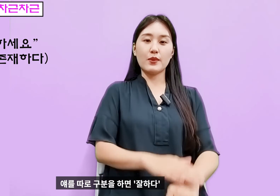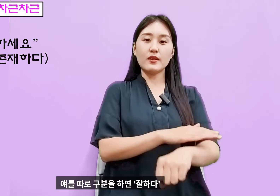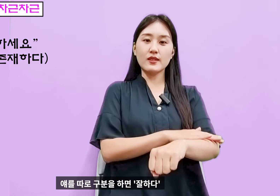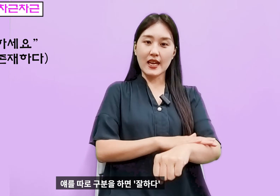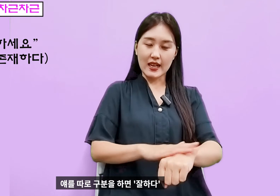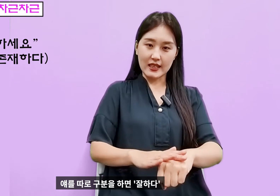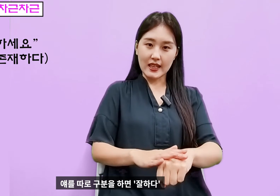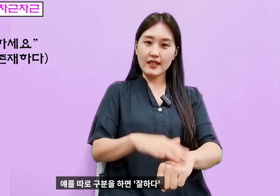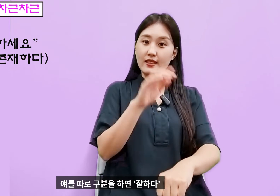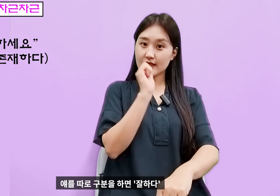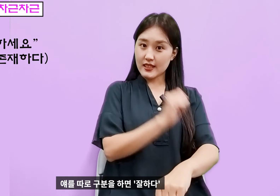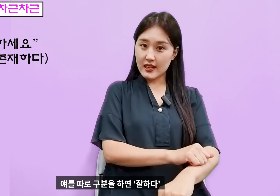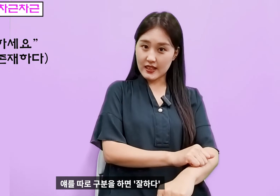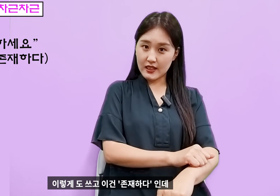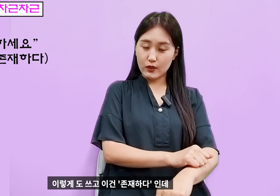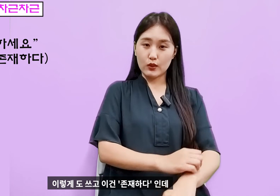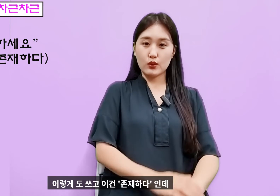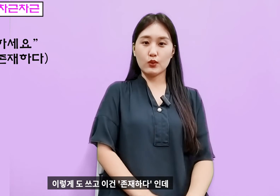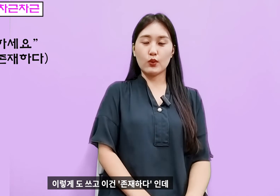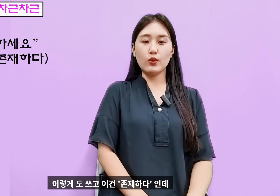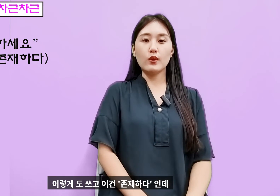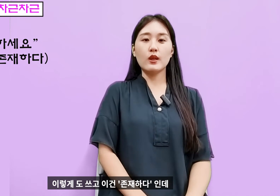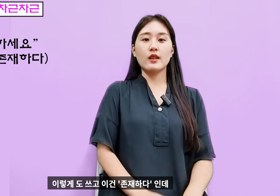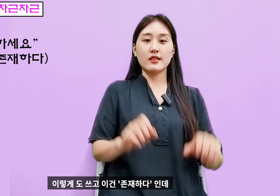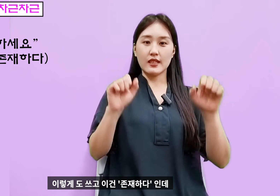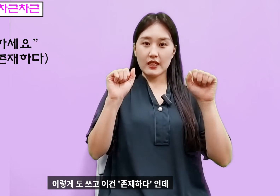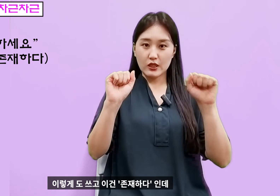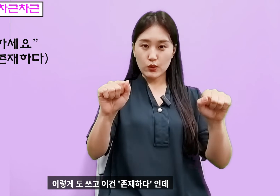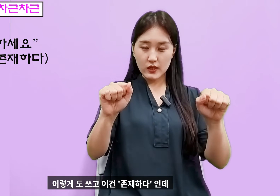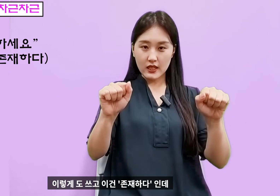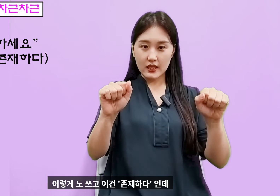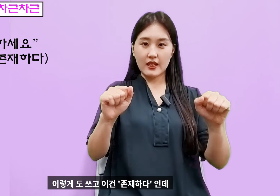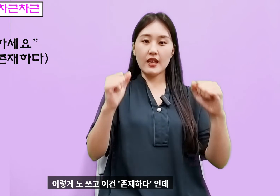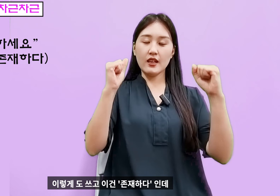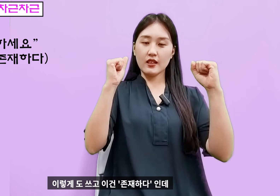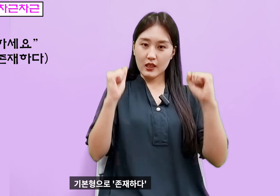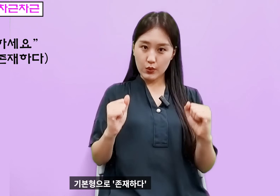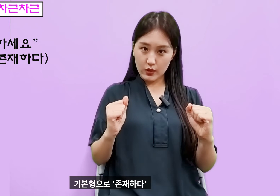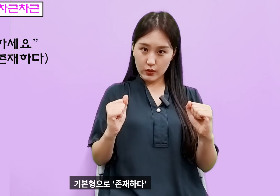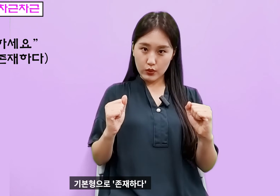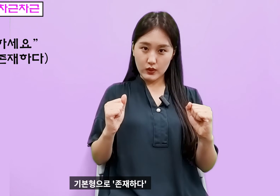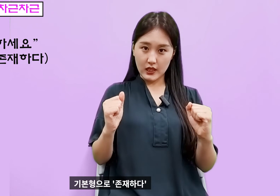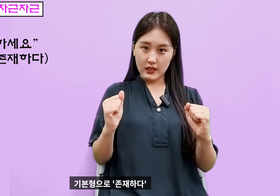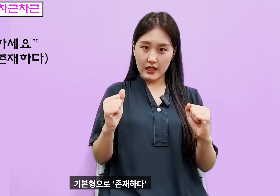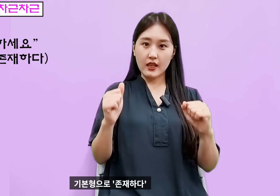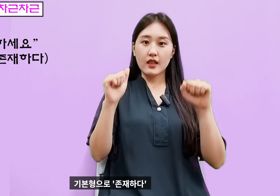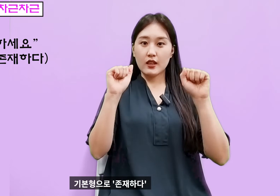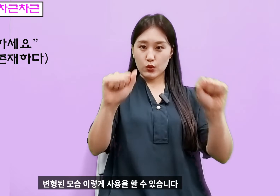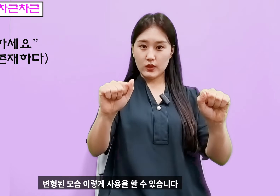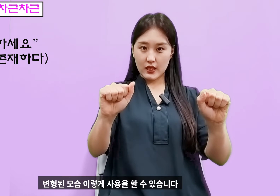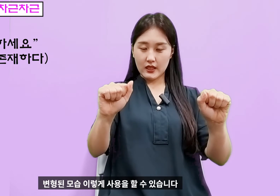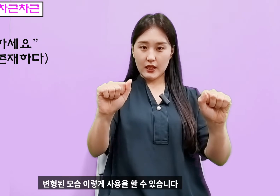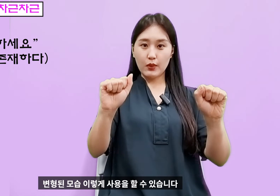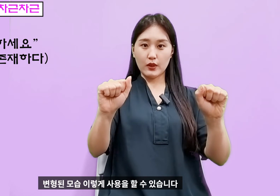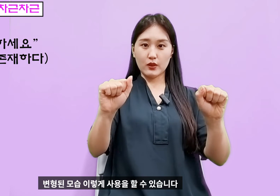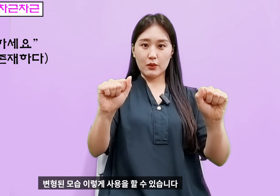하면 잘하다, 잘하다 이렇게도 쓰고, 자, 얘는 존재하다인데 기본형으로 존재하다, 존재하다 변형된